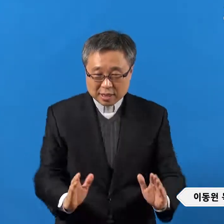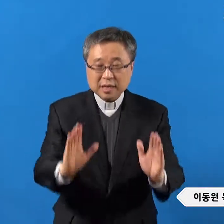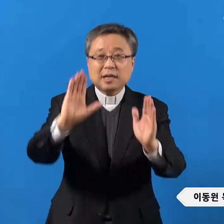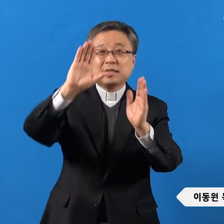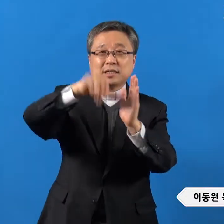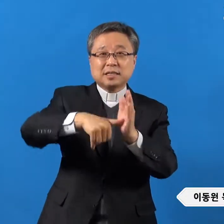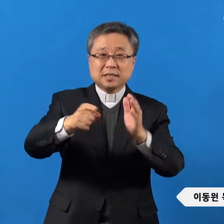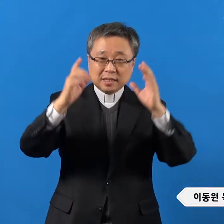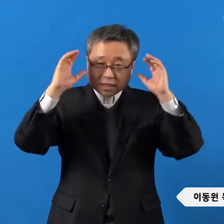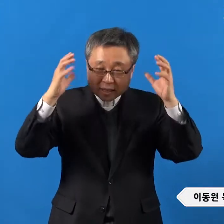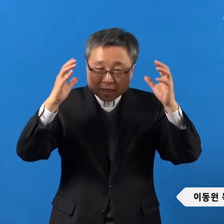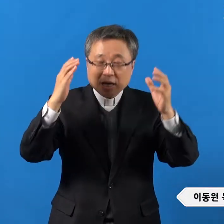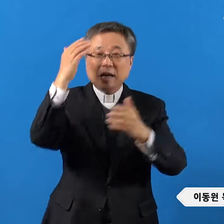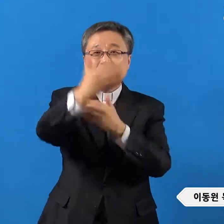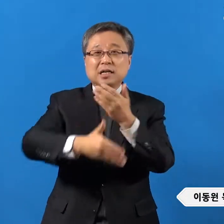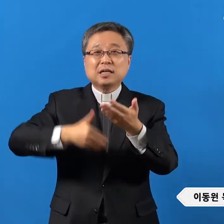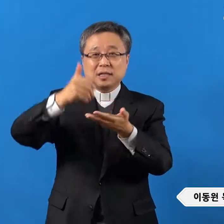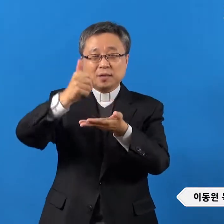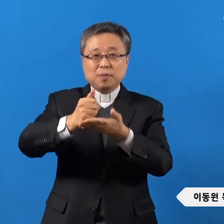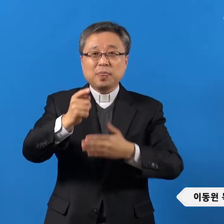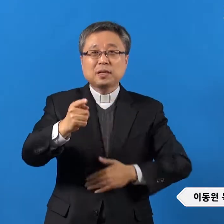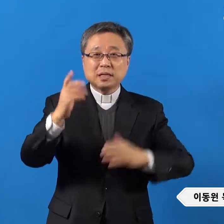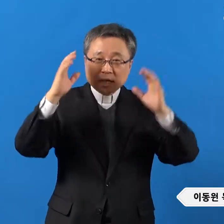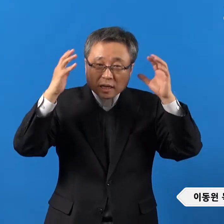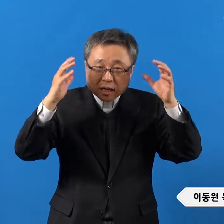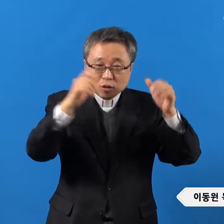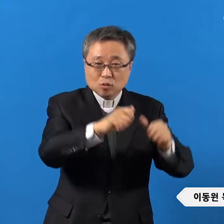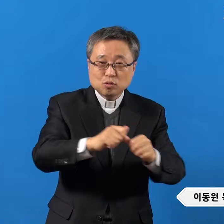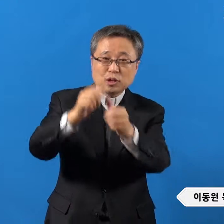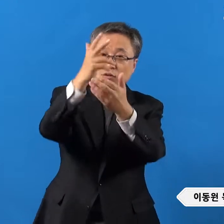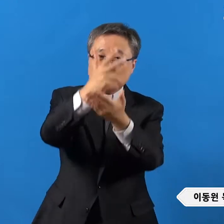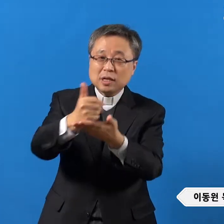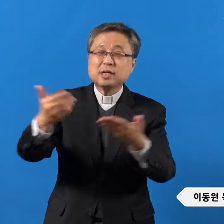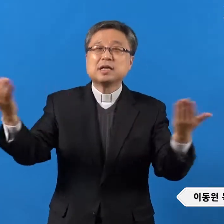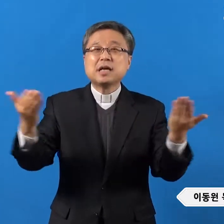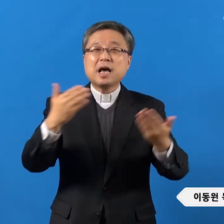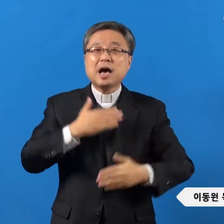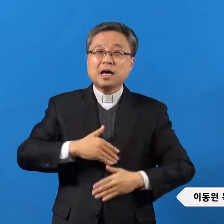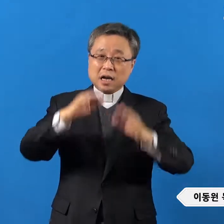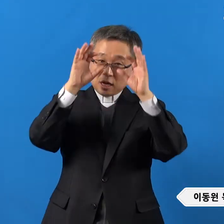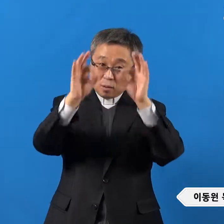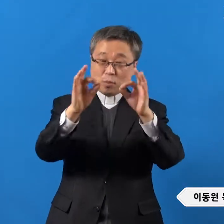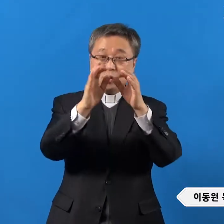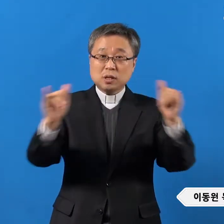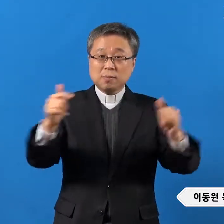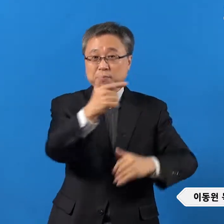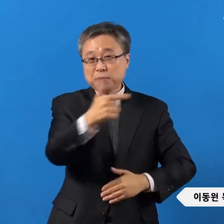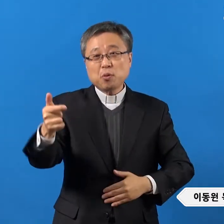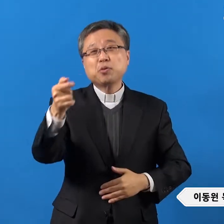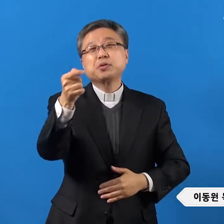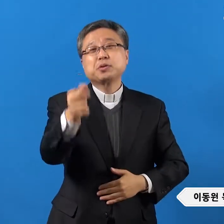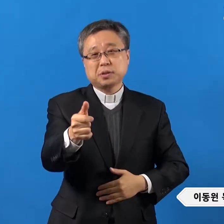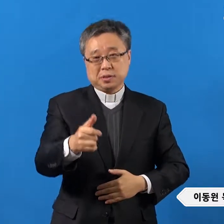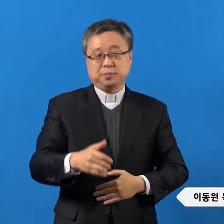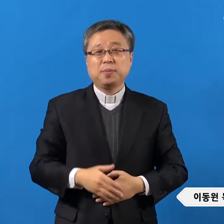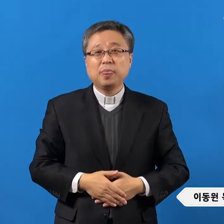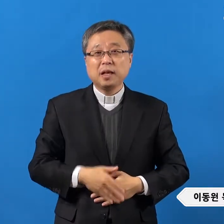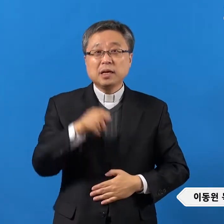아기가 하나님이시고 그 아기가 구세주라는 사실을 알아본 사람은 지극히 적었습니다. 그가